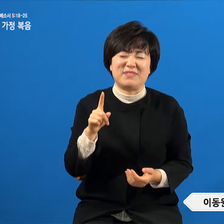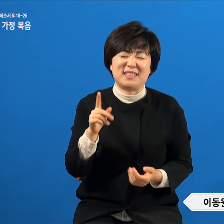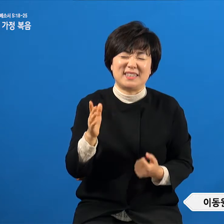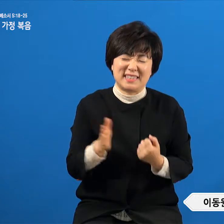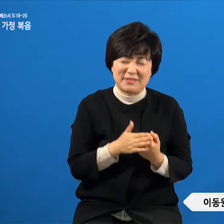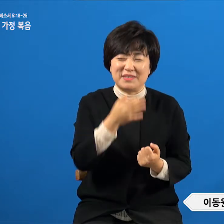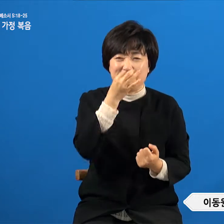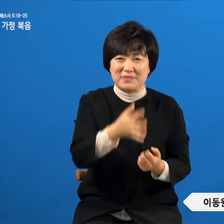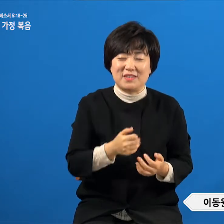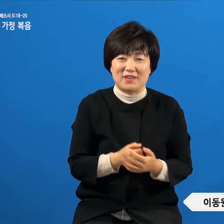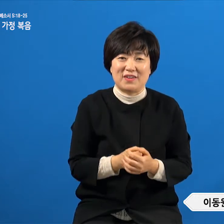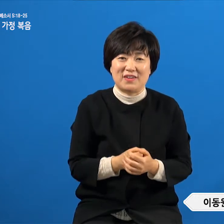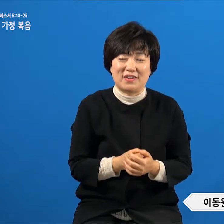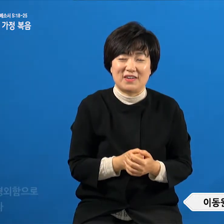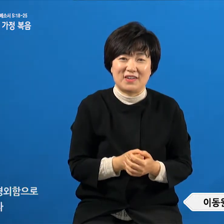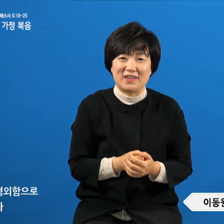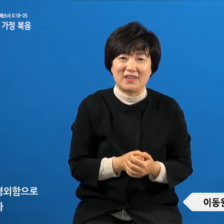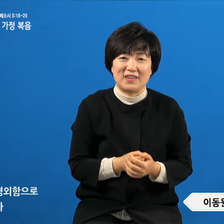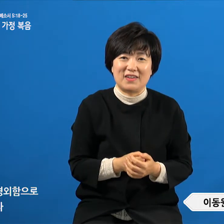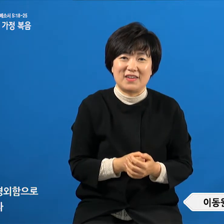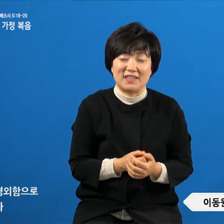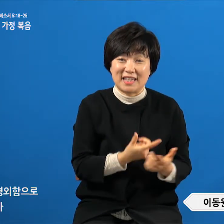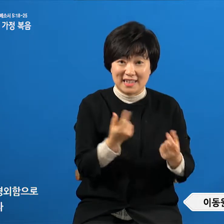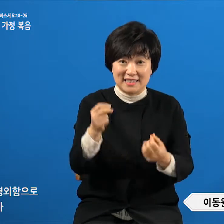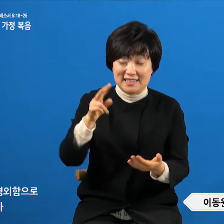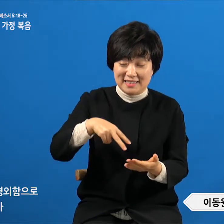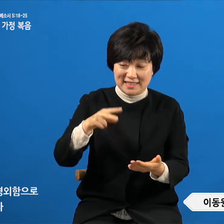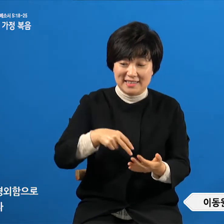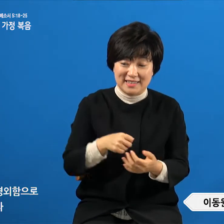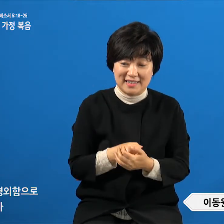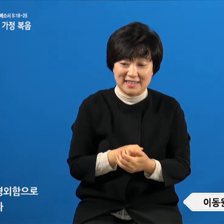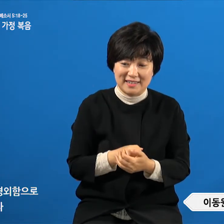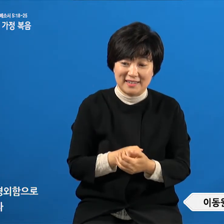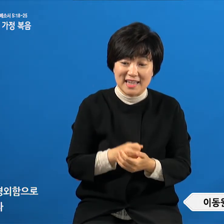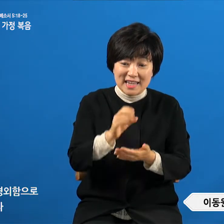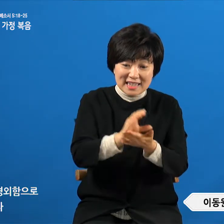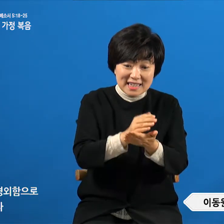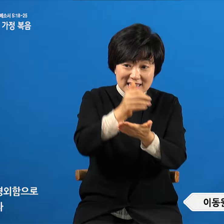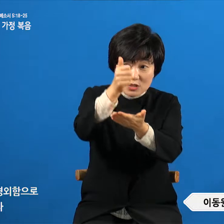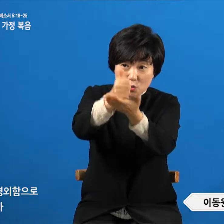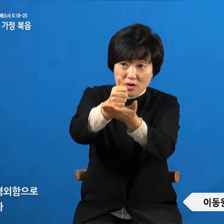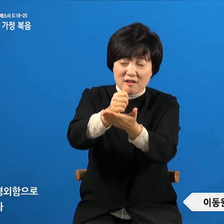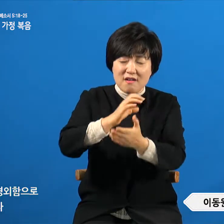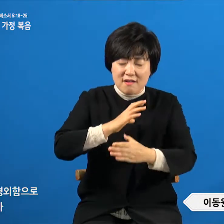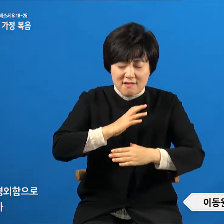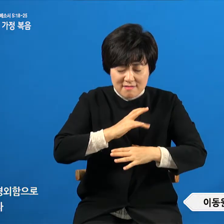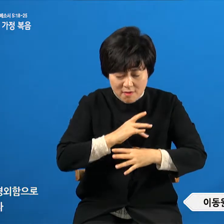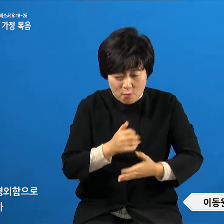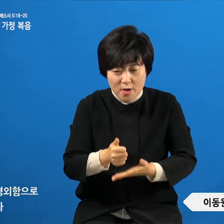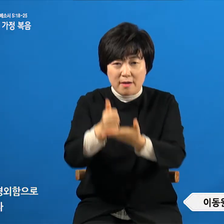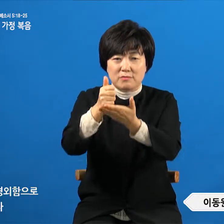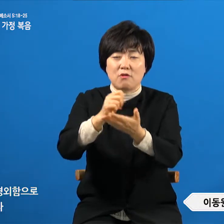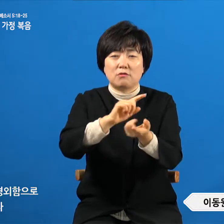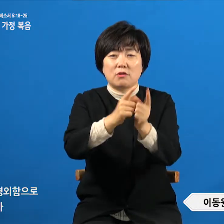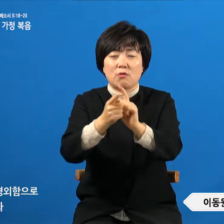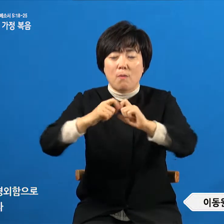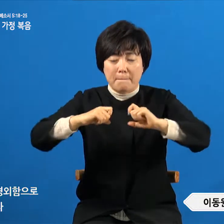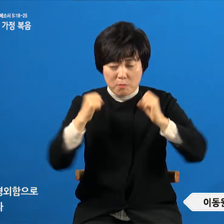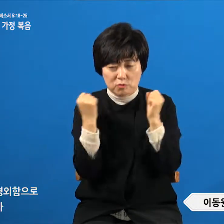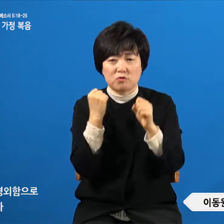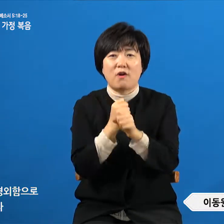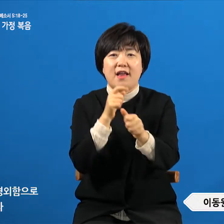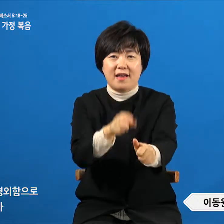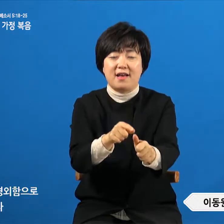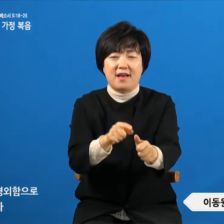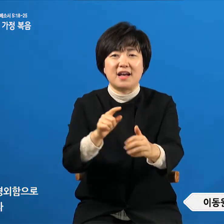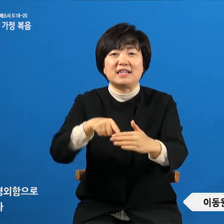때문에 힘든 거예요. 자, 21절 다 같이 읽겠습니다. 시작. 그리스도를 경외함으로 피차에